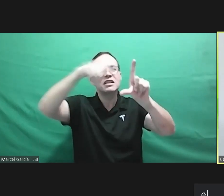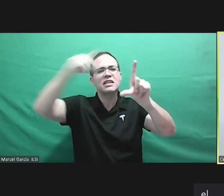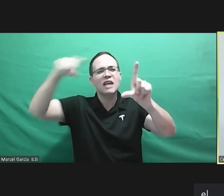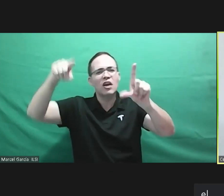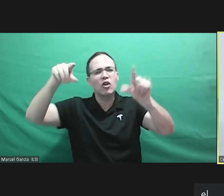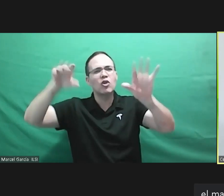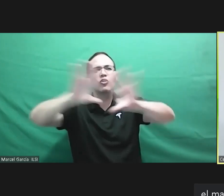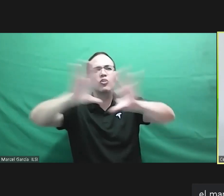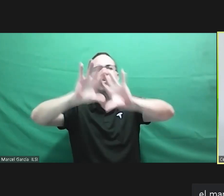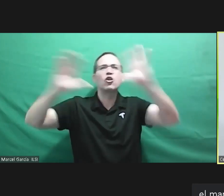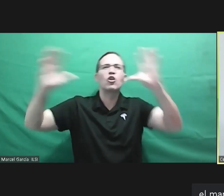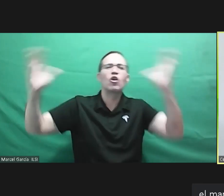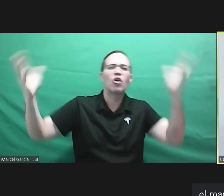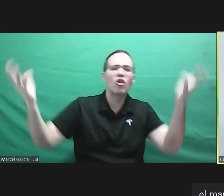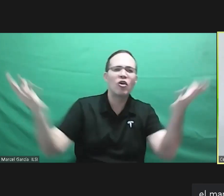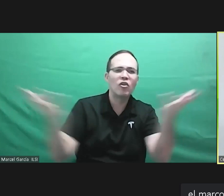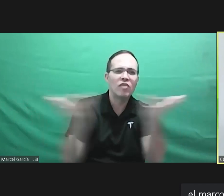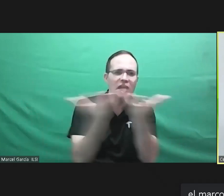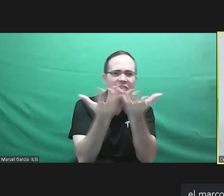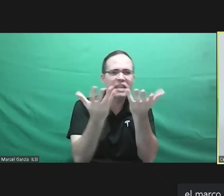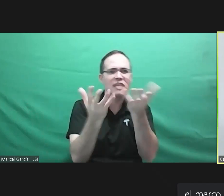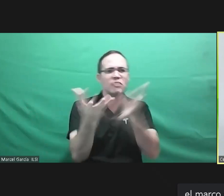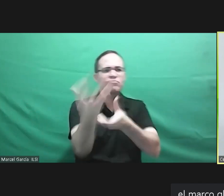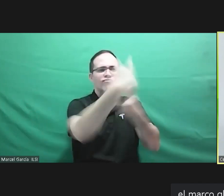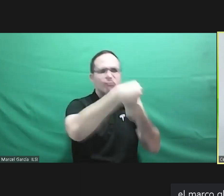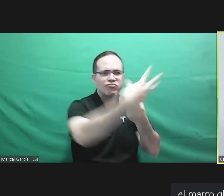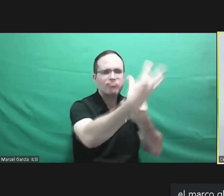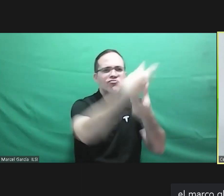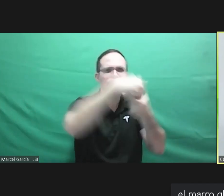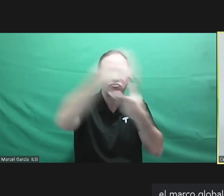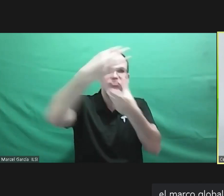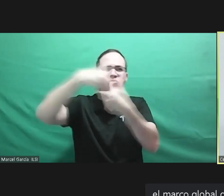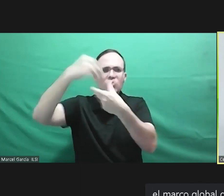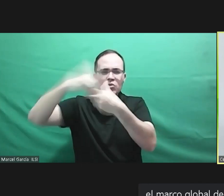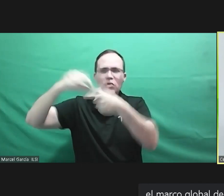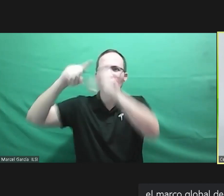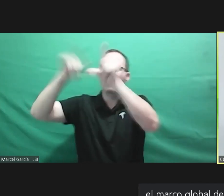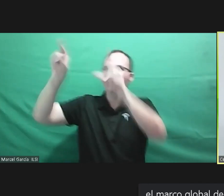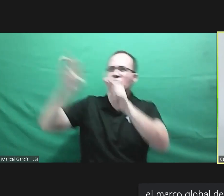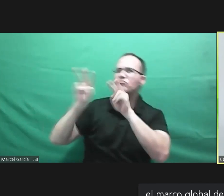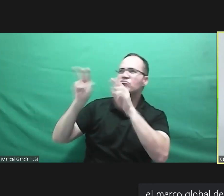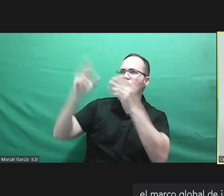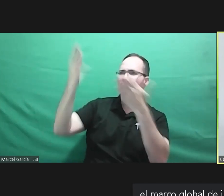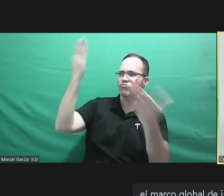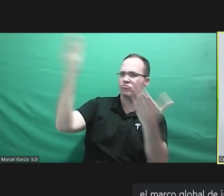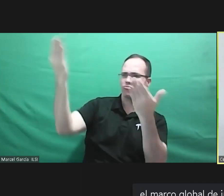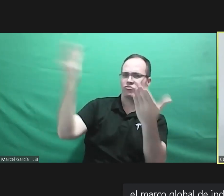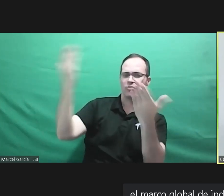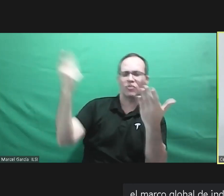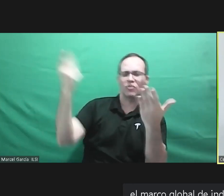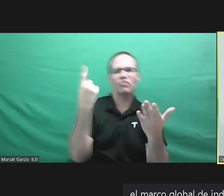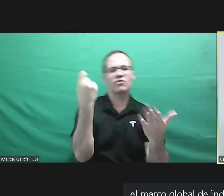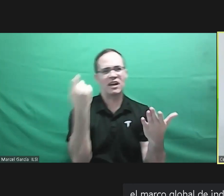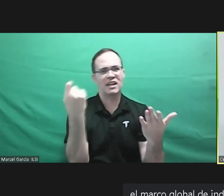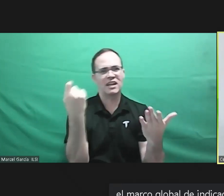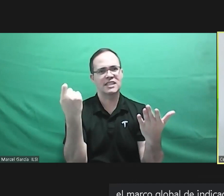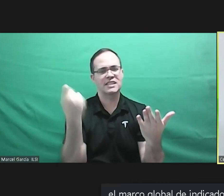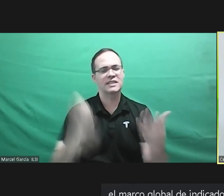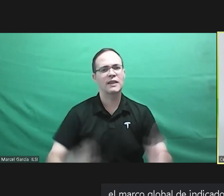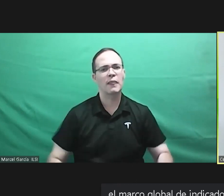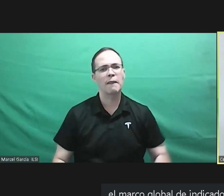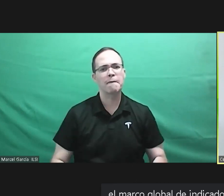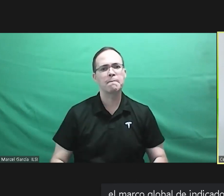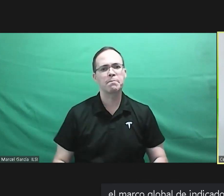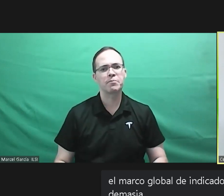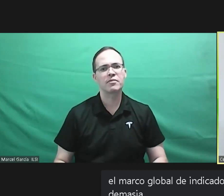sentimos que tampoco se está utilizando demasiado. Y todas estas cosas evidencian un poco la posición,